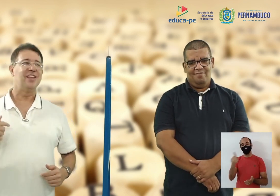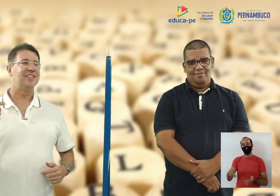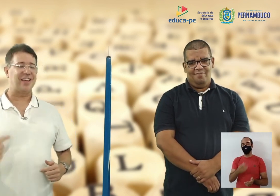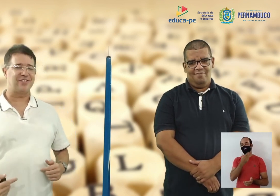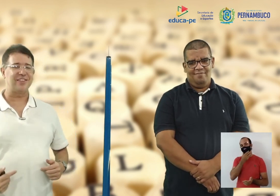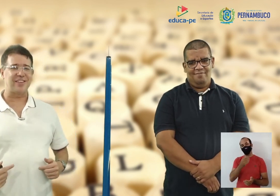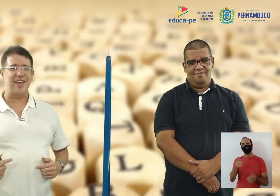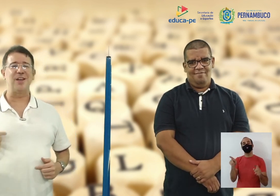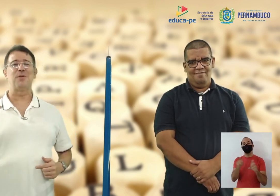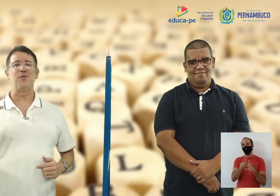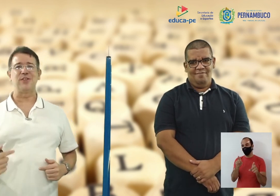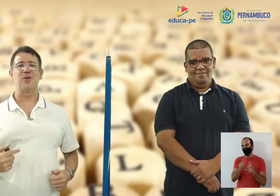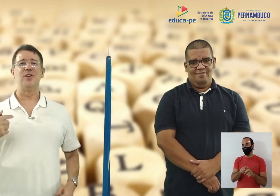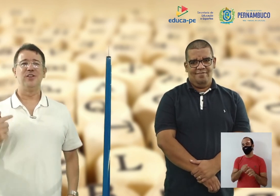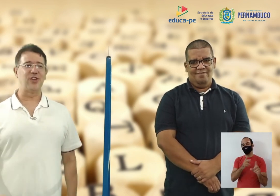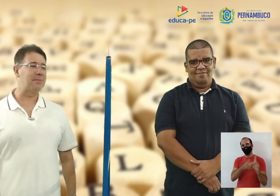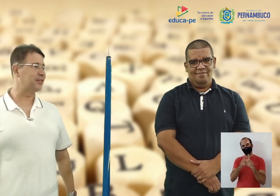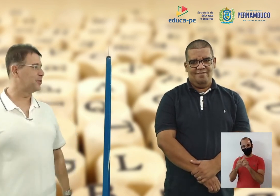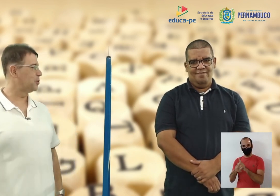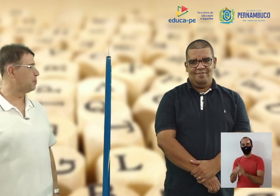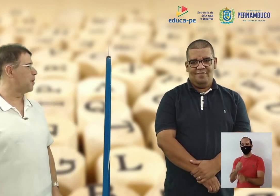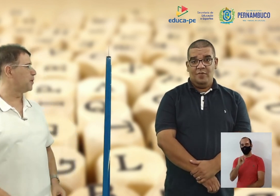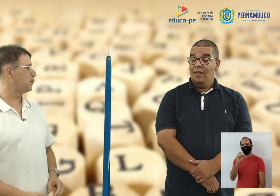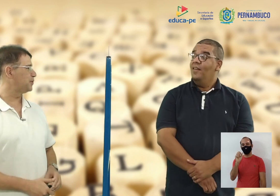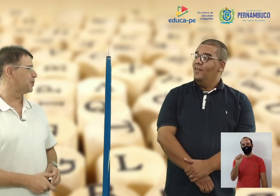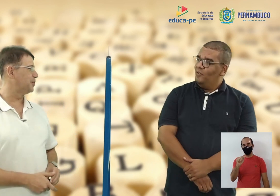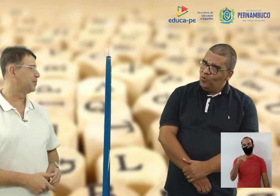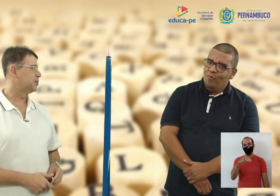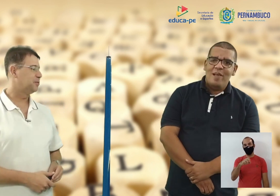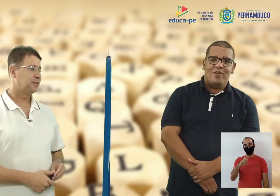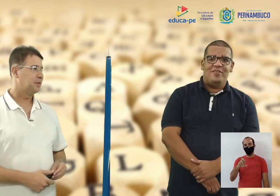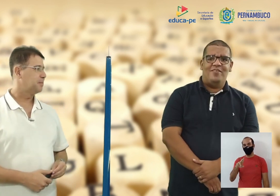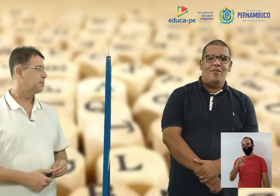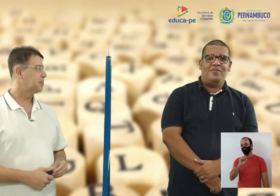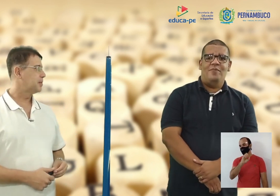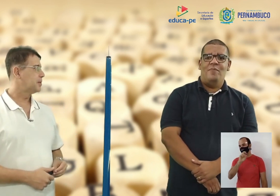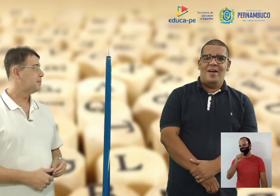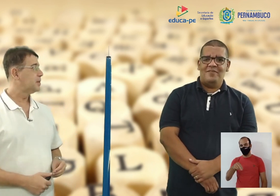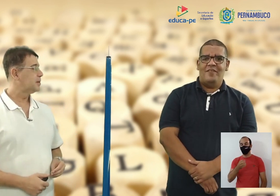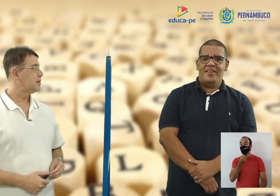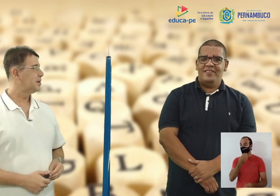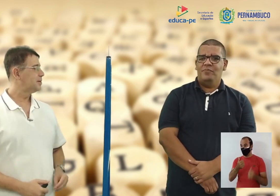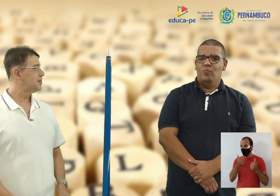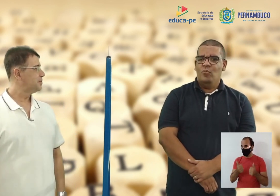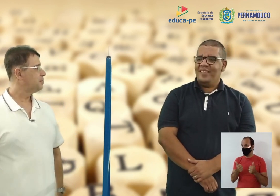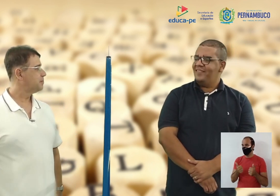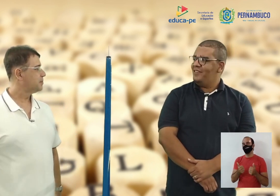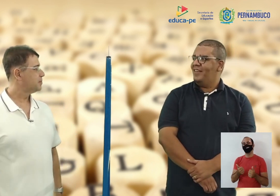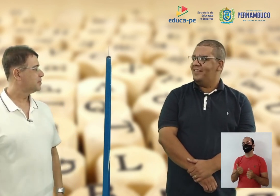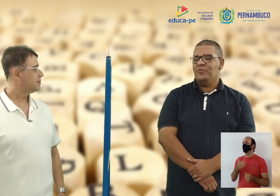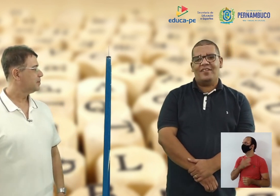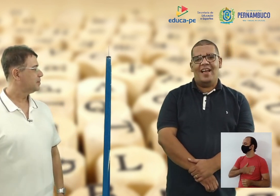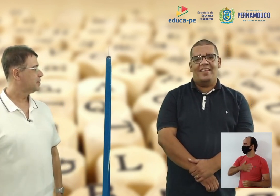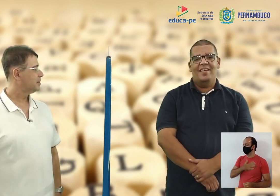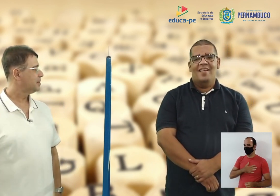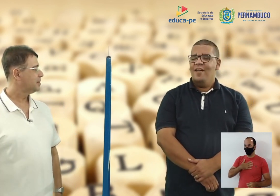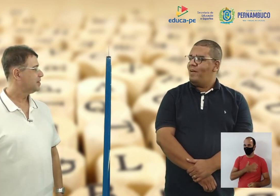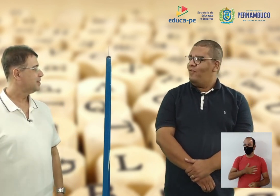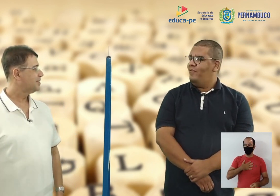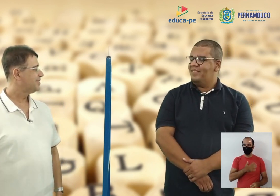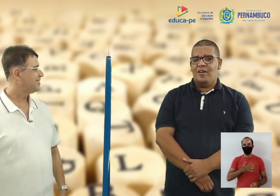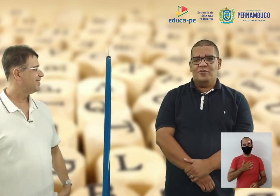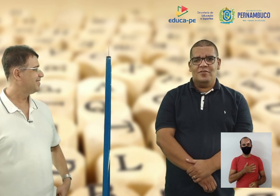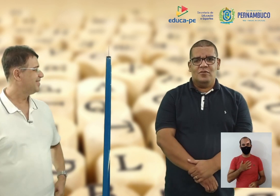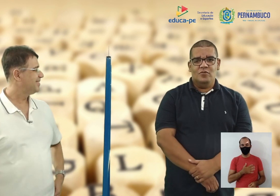idealizadores desta série, professor Jamerson. Tudo bom, professor? Tudo bem, professor Robson. Mais uma vez, muita satisfação de estar aqui